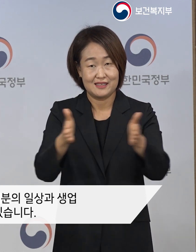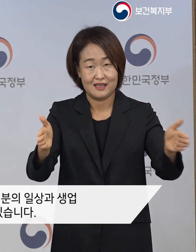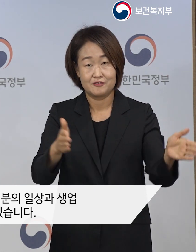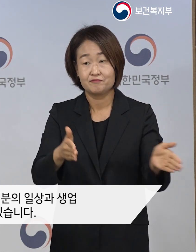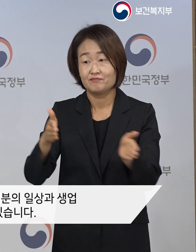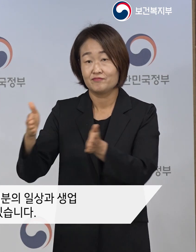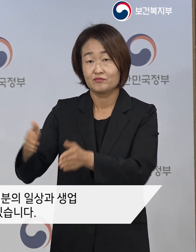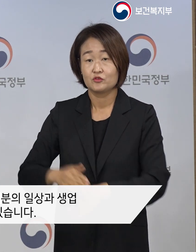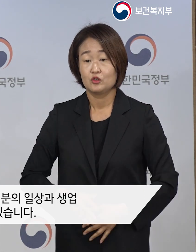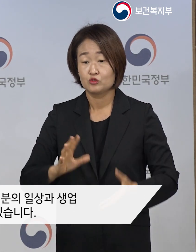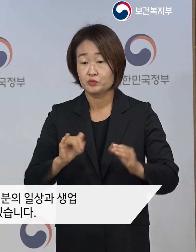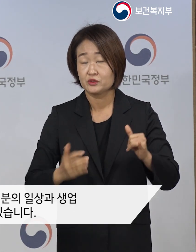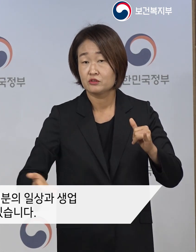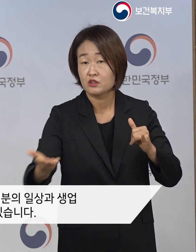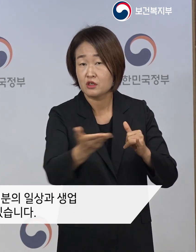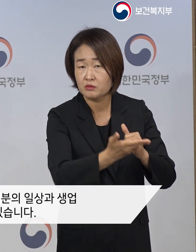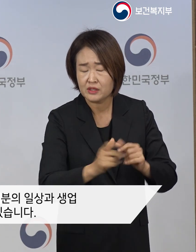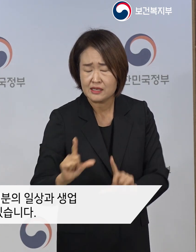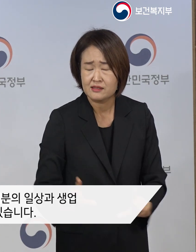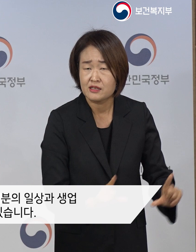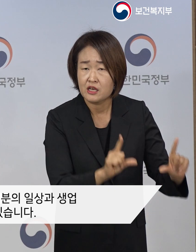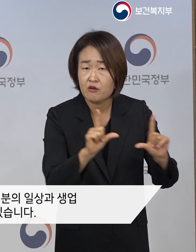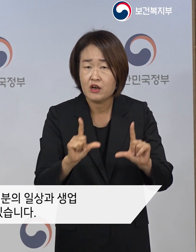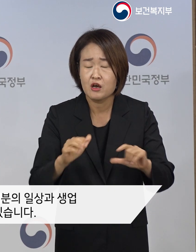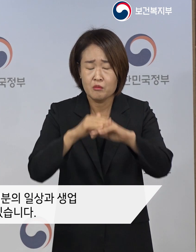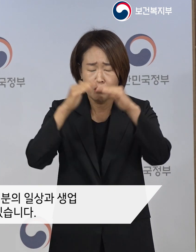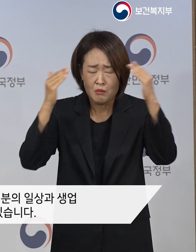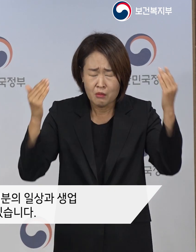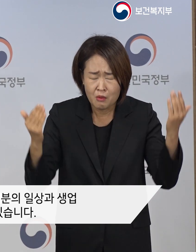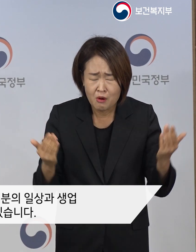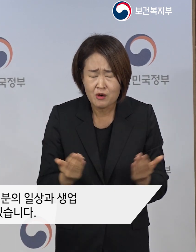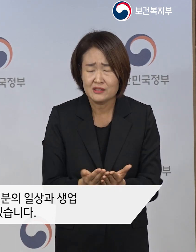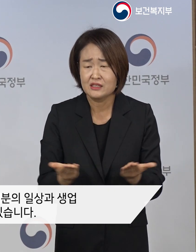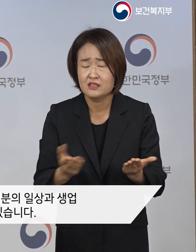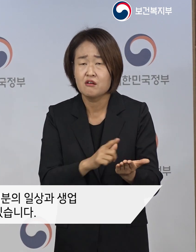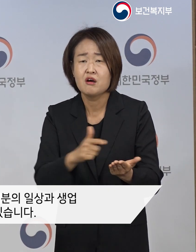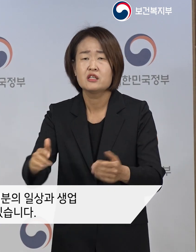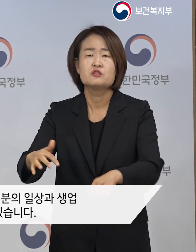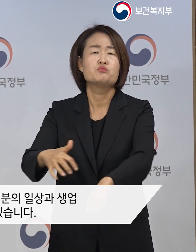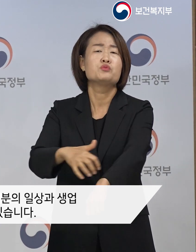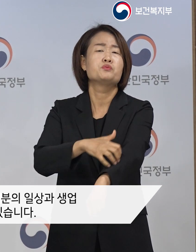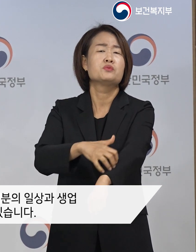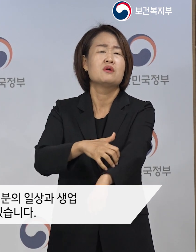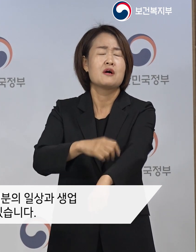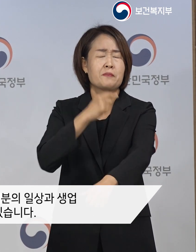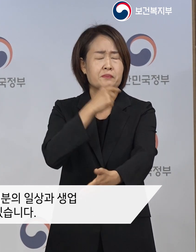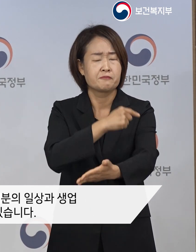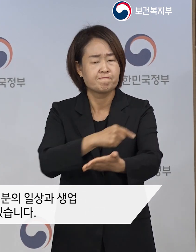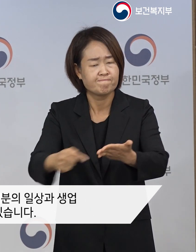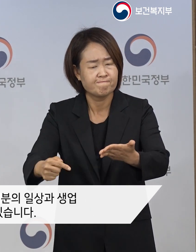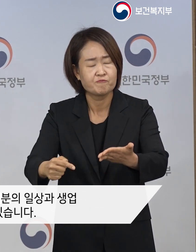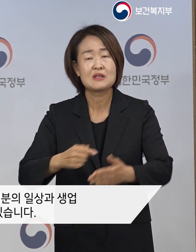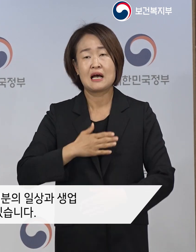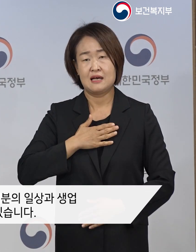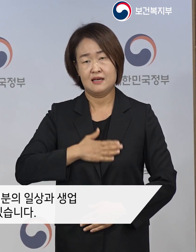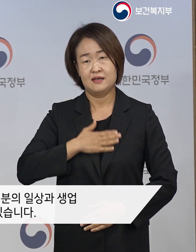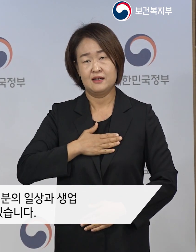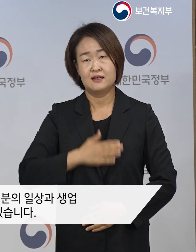전국적으로 강화된 조치에 따라 국민 여러분의 일상과 생업 모두 큰 불편이 있을 것임을 충분히 알고